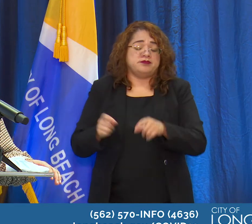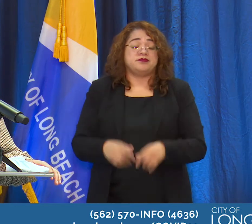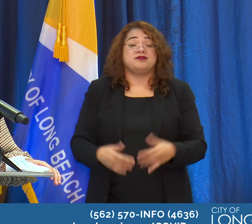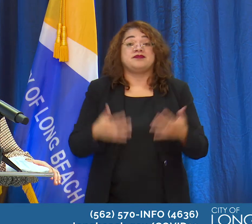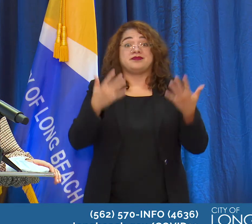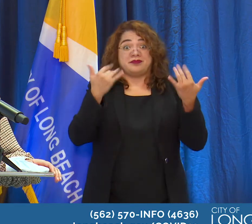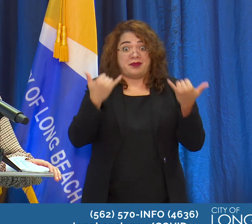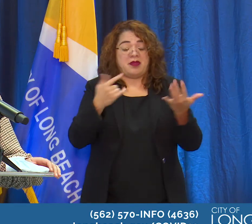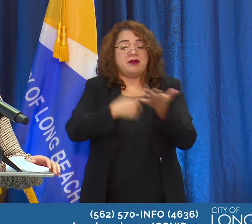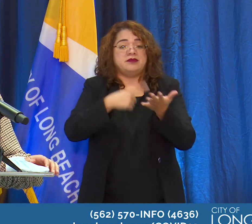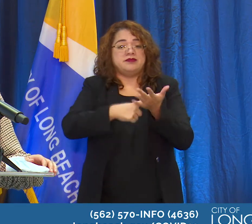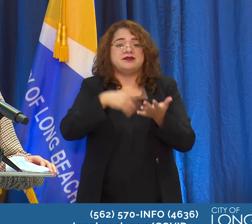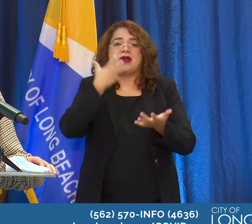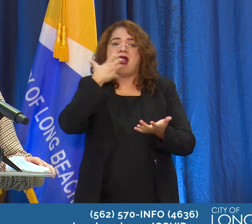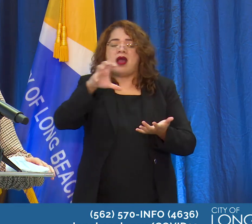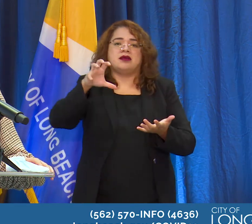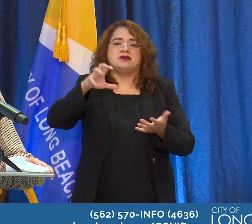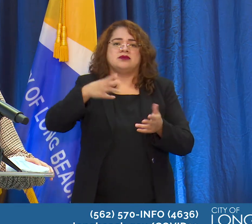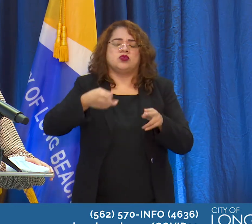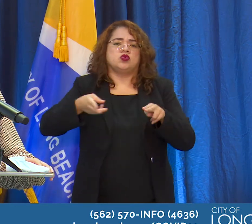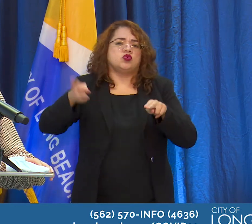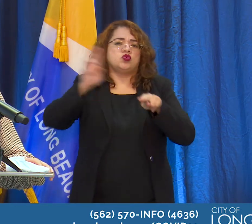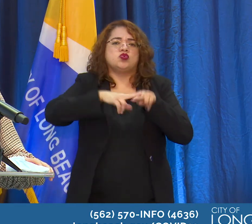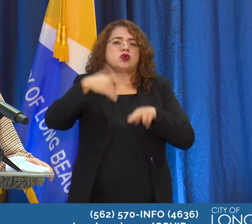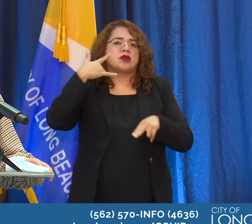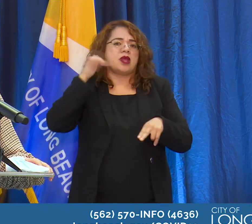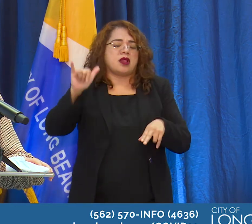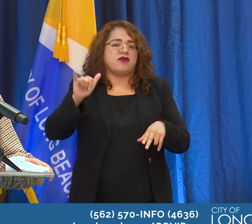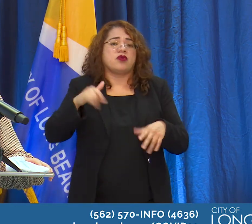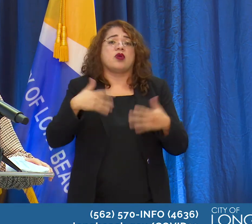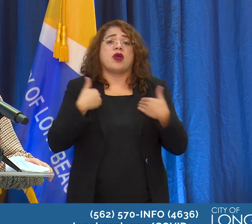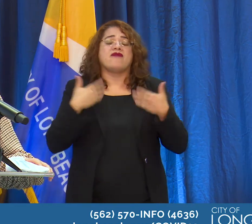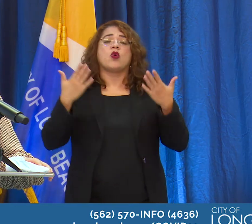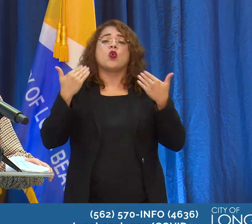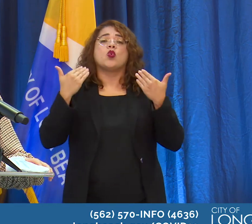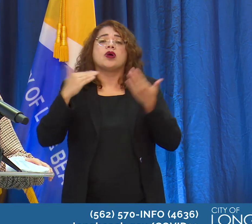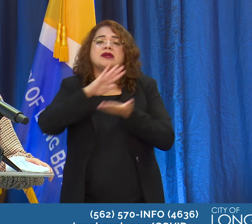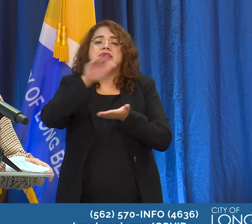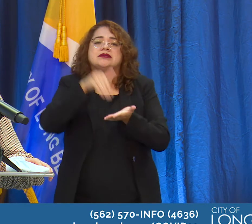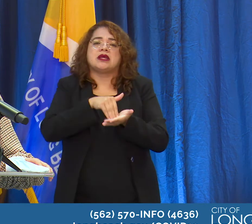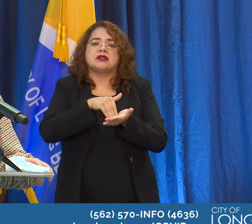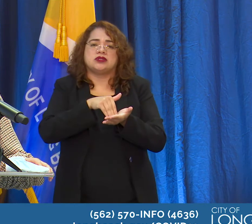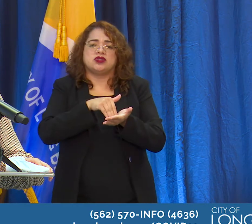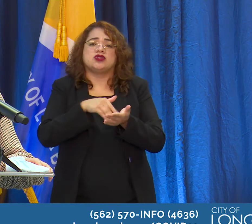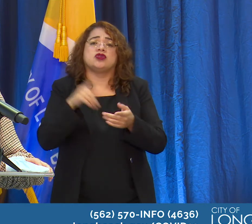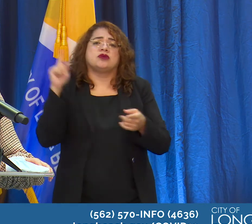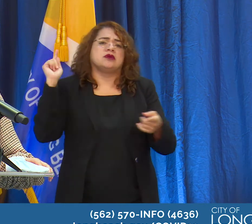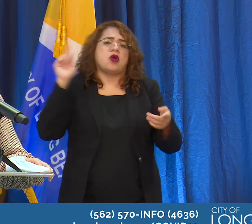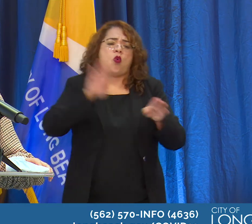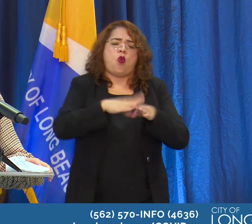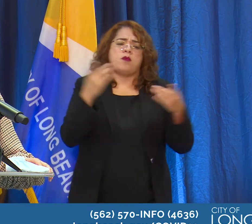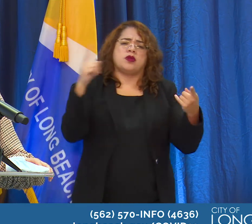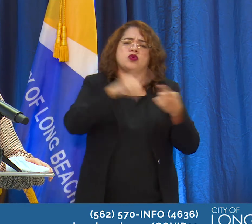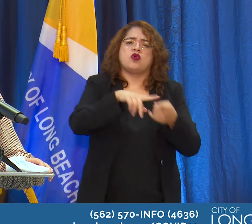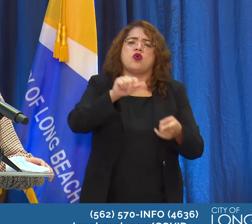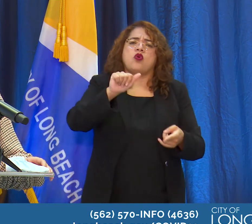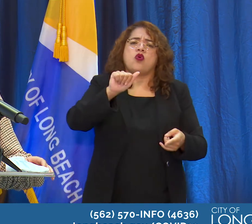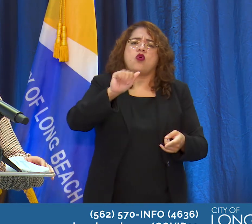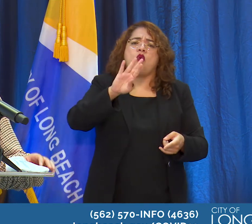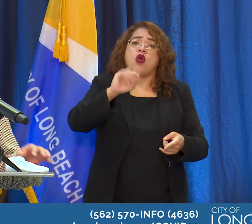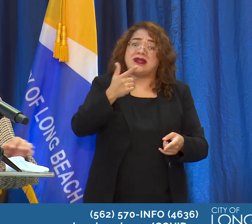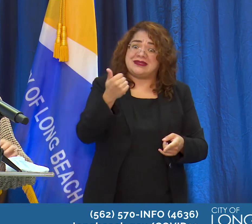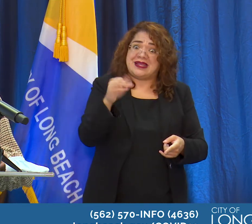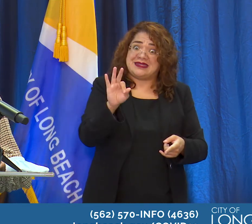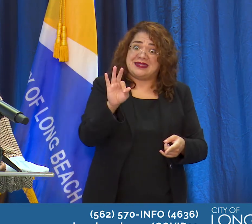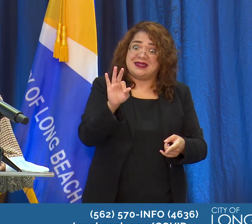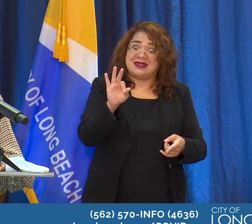Queremos informarles que hay centros de enfriamiento abiertos hasta este miércoles 19 de agosto. Los centros de